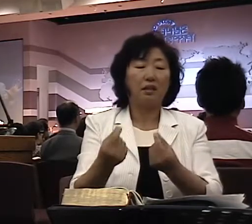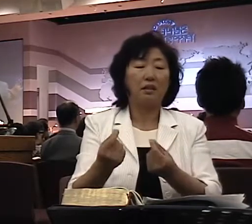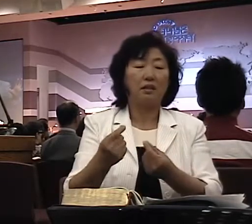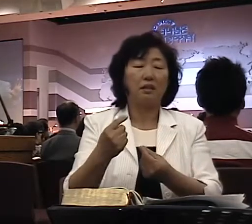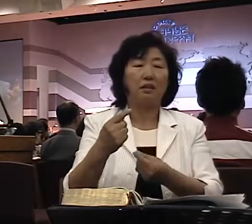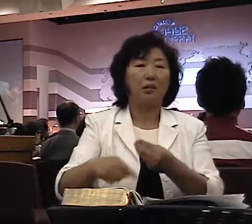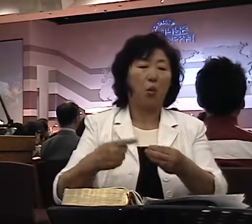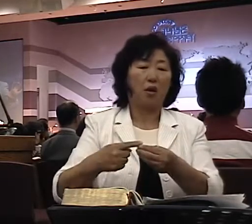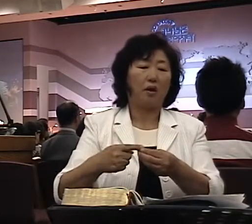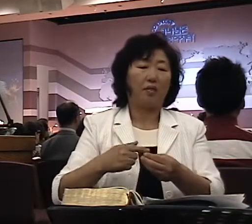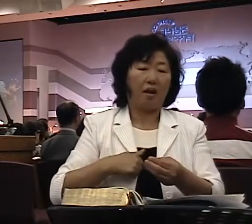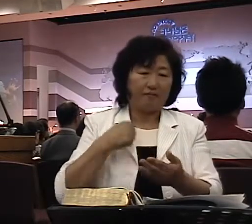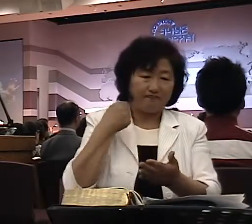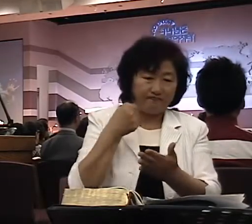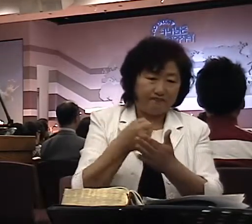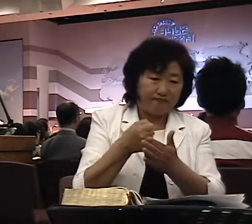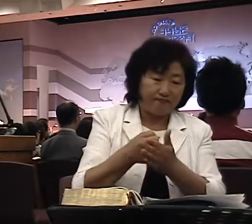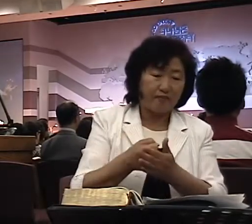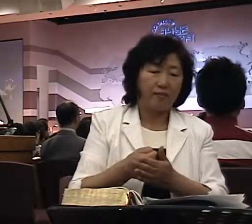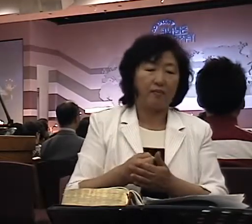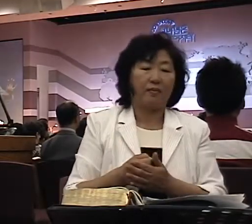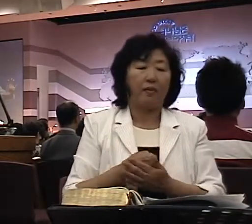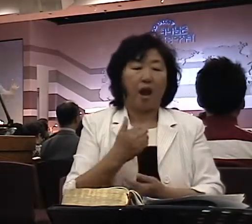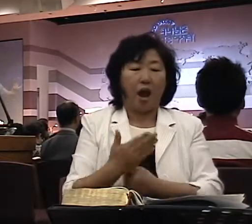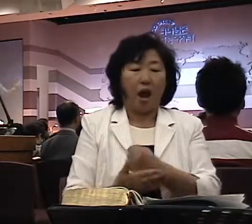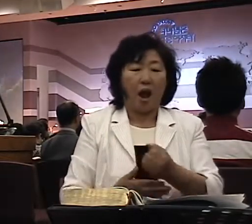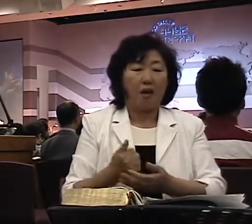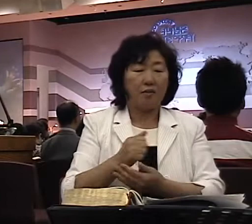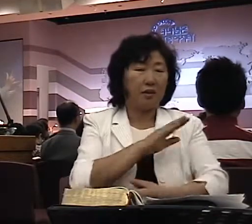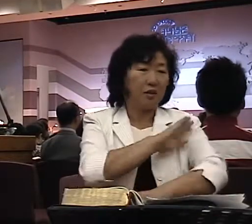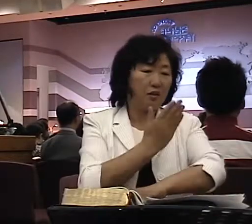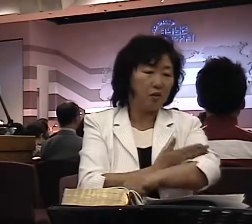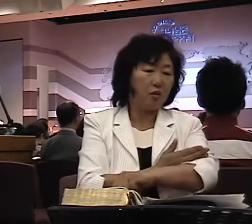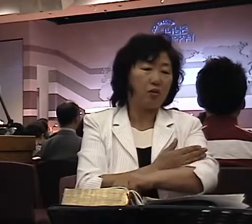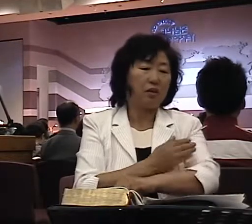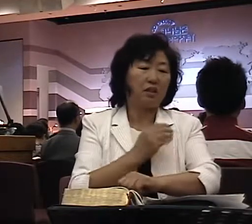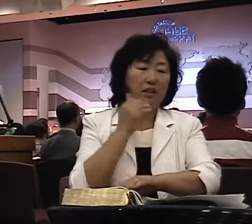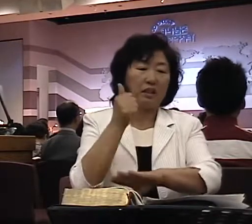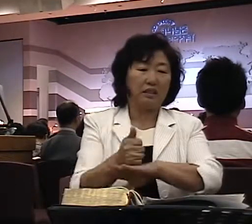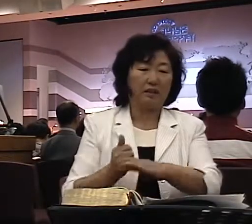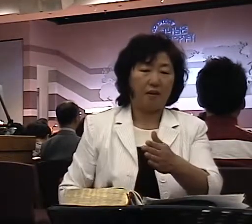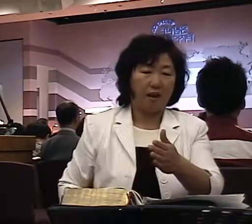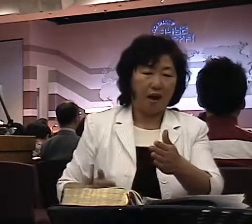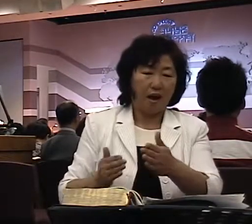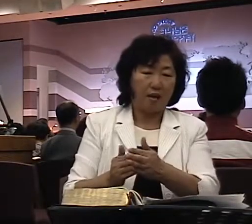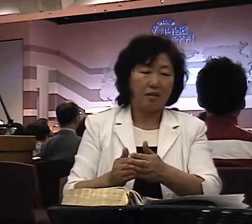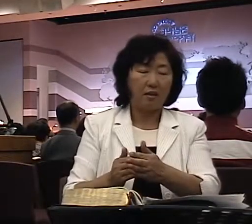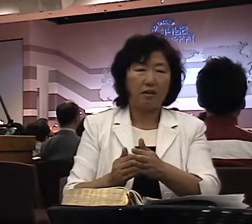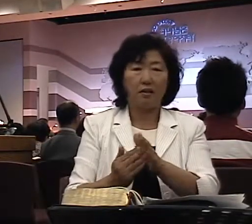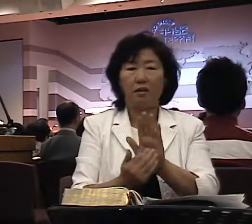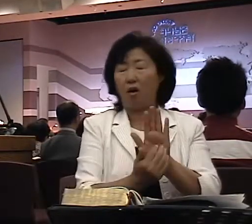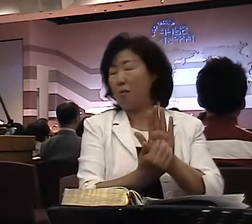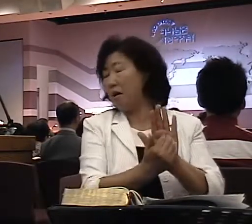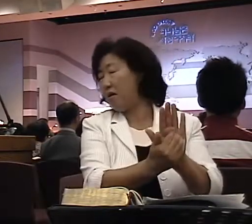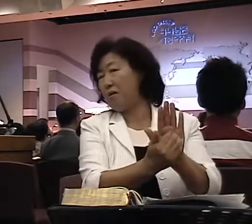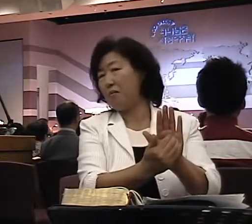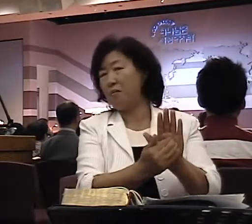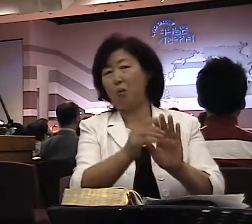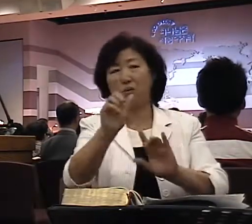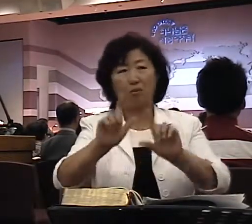내가 이것을 결단한 것을 하나님이 주시는 능력으로 끝까지 거부하는 모습을 보이는 것입니다.